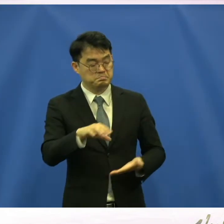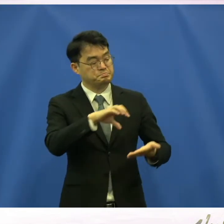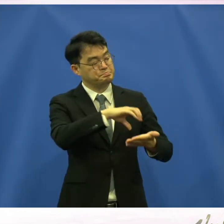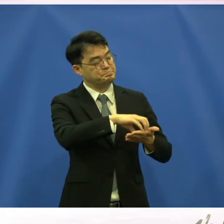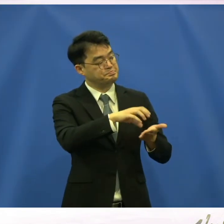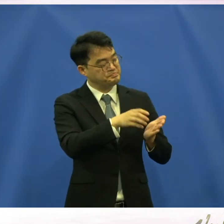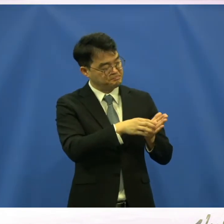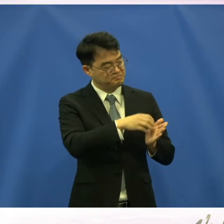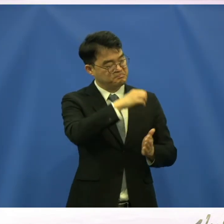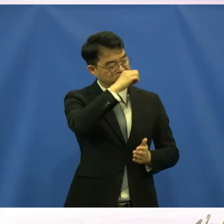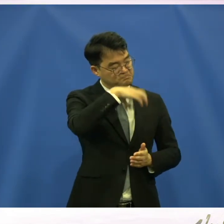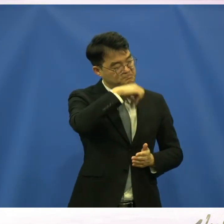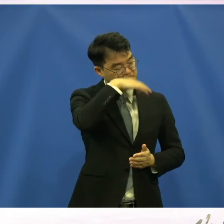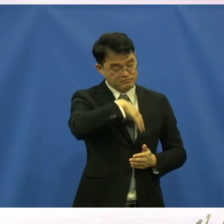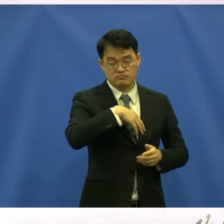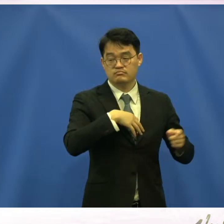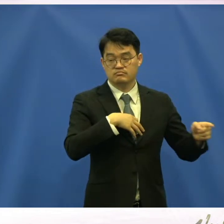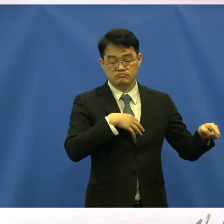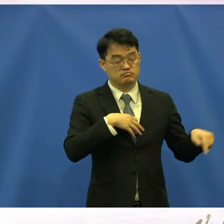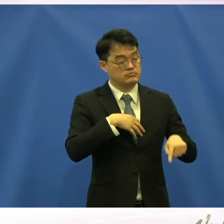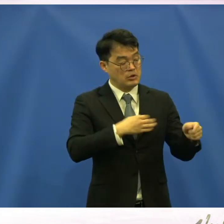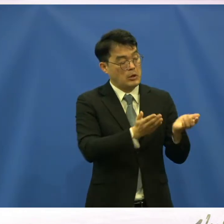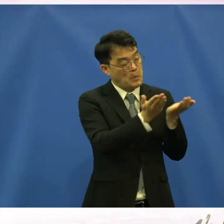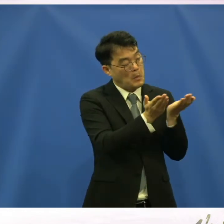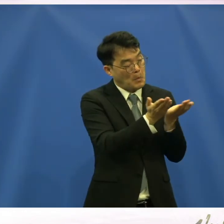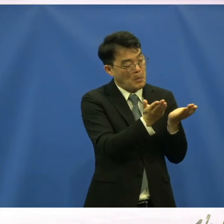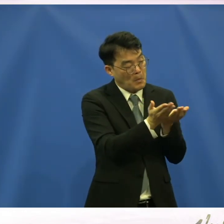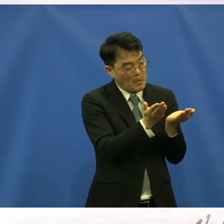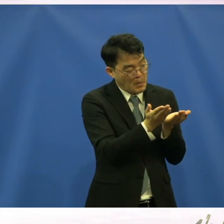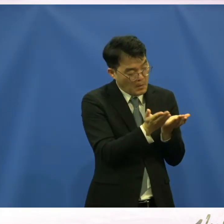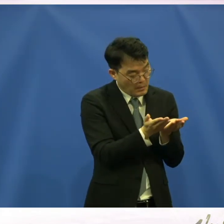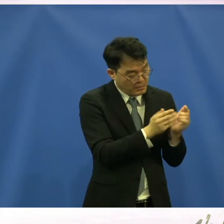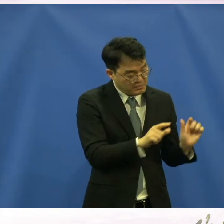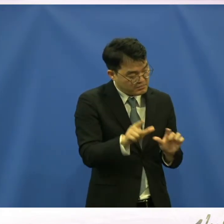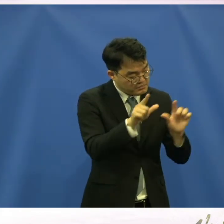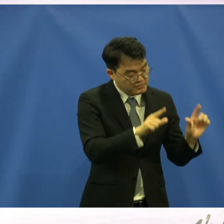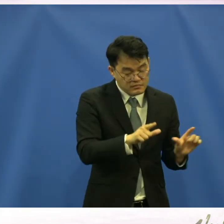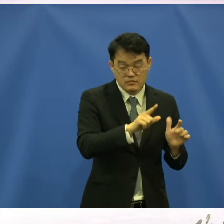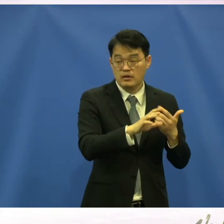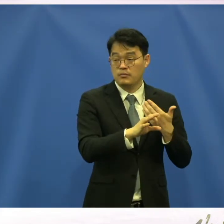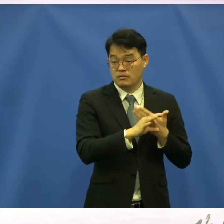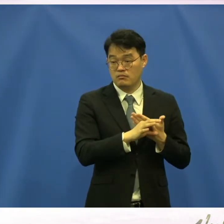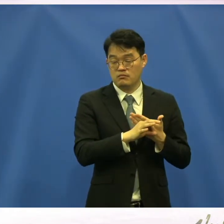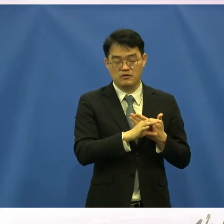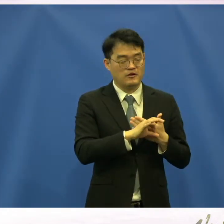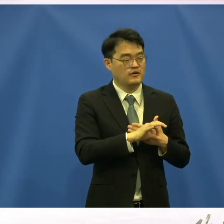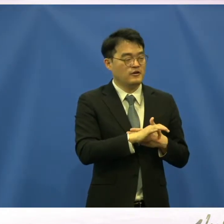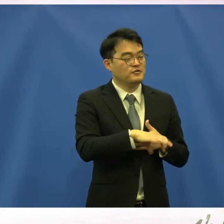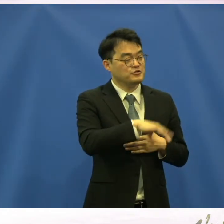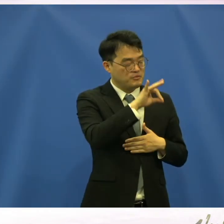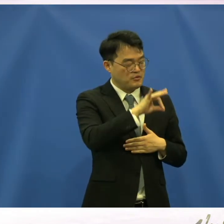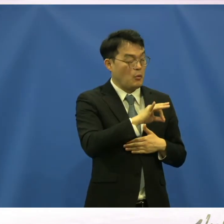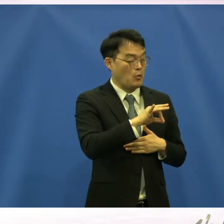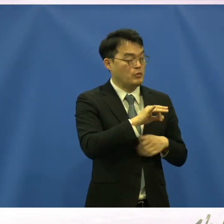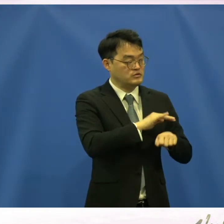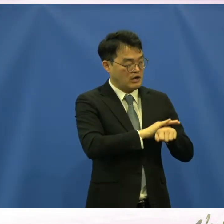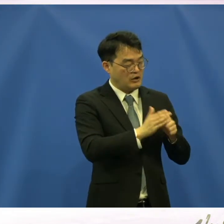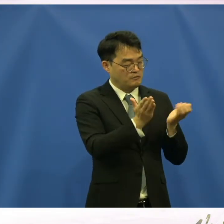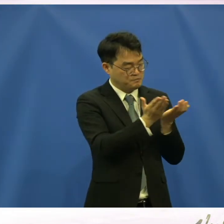쉽고 편안해질지 모릅니다. 그러나 자아중심으로 내가 죽지 않는 그 삶을 계속 살면 어떻게